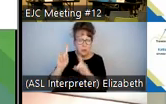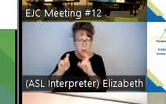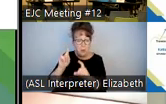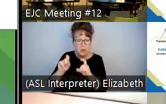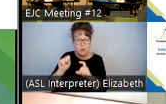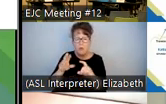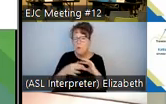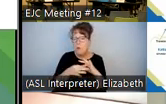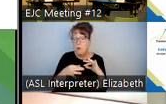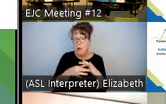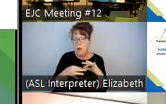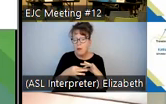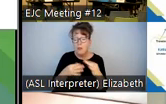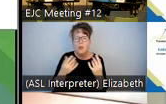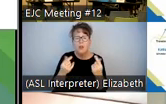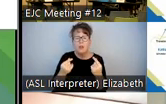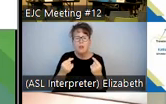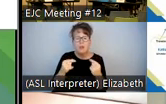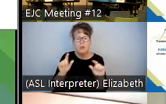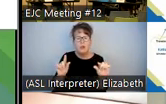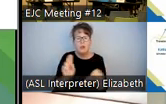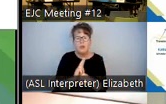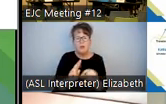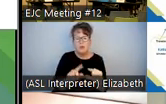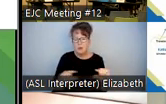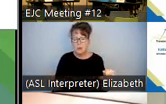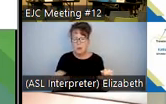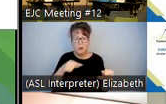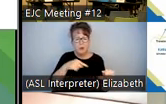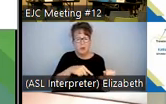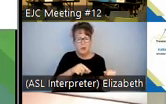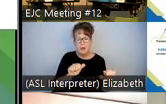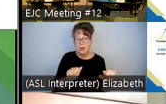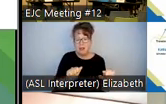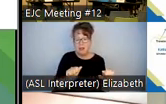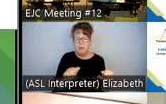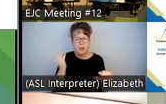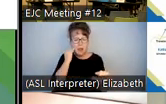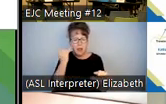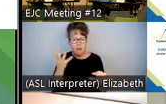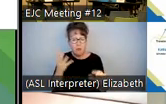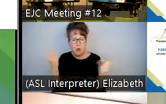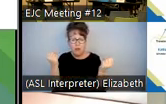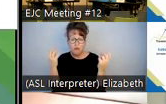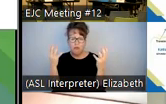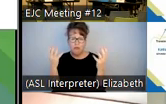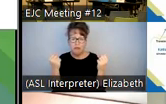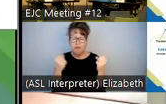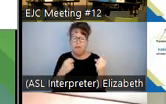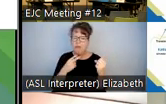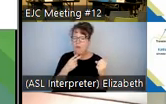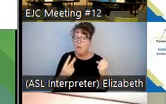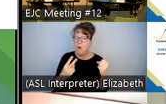preguntas o hacer un comentario por favor pueden hacerlas en la cajita del q y